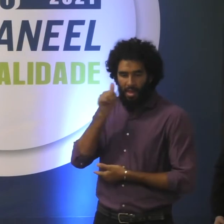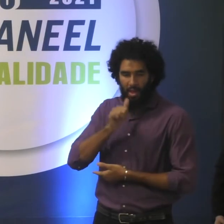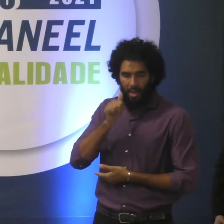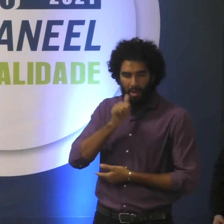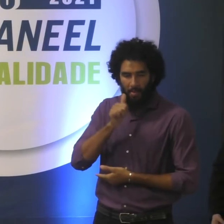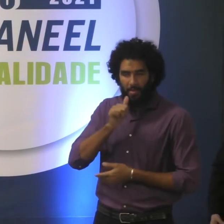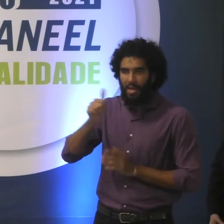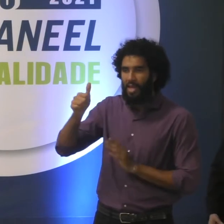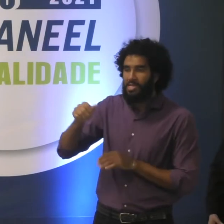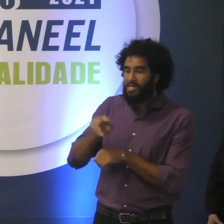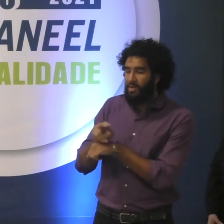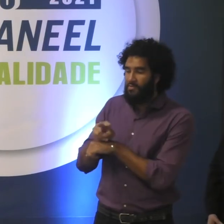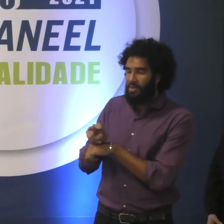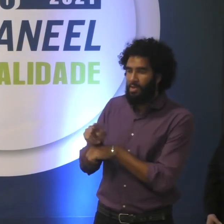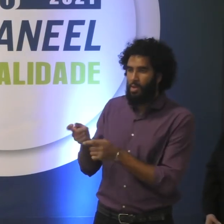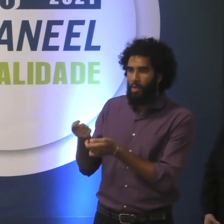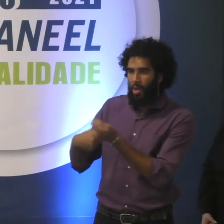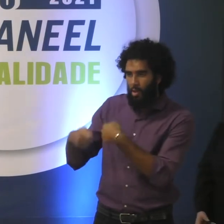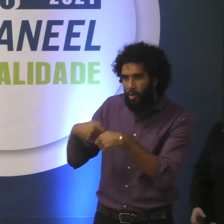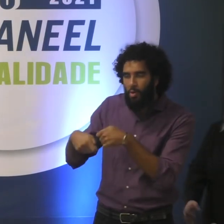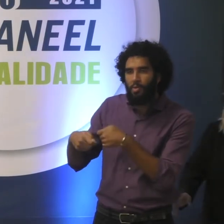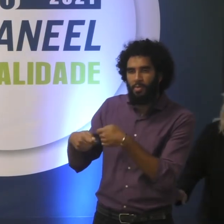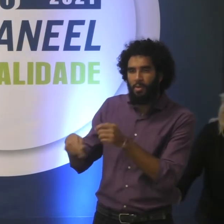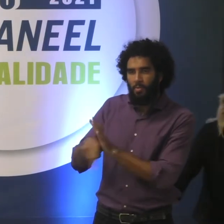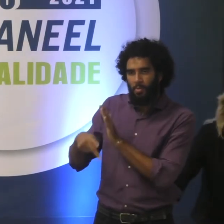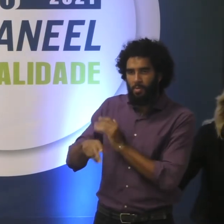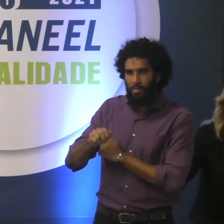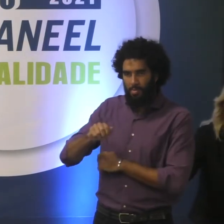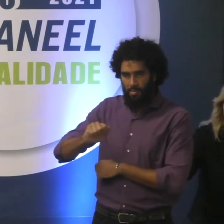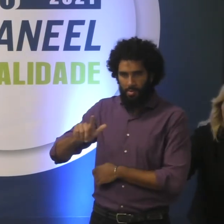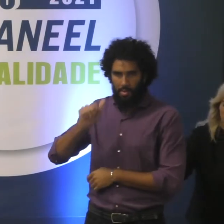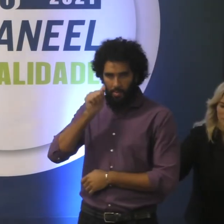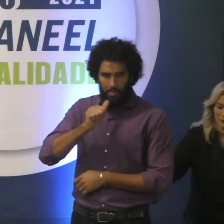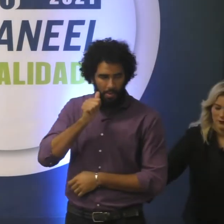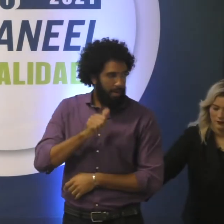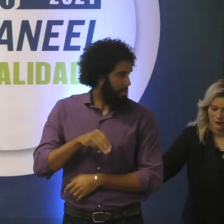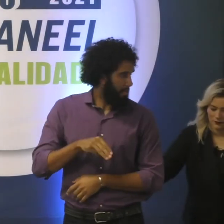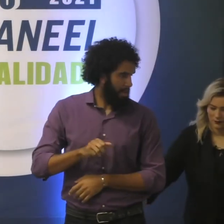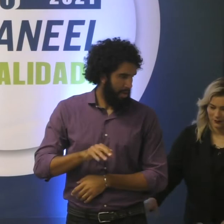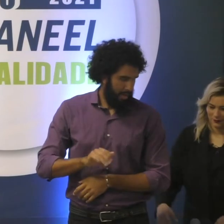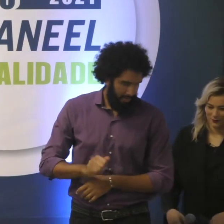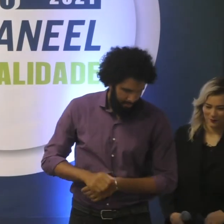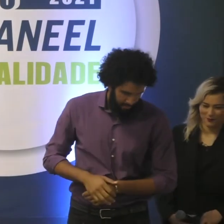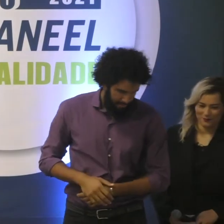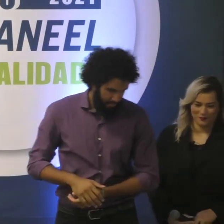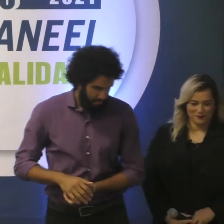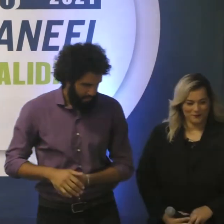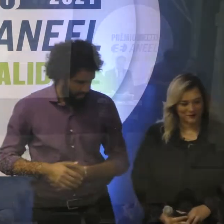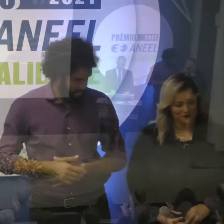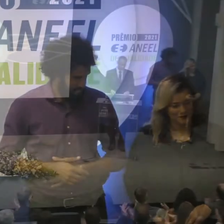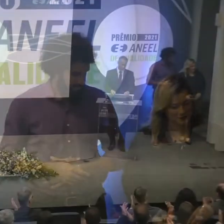de Fiscalização Econômica e Financeira da ANEEL, Maria Luísa Caldwell.